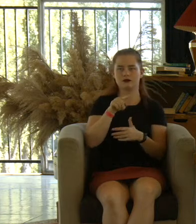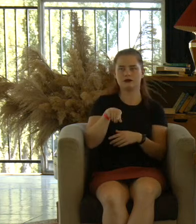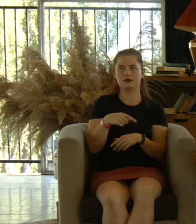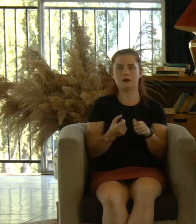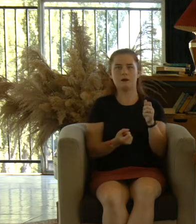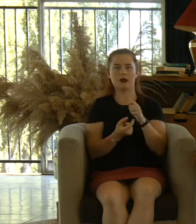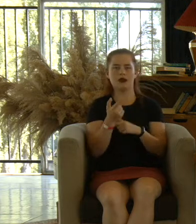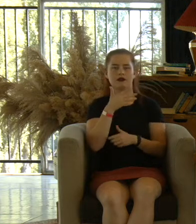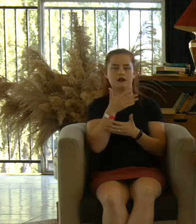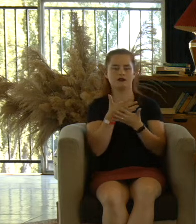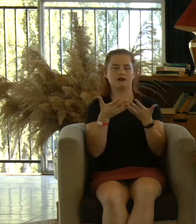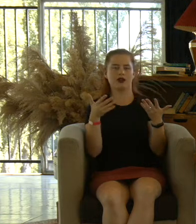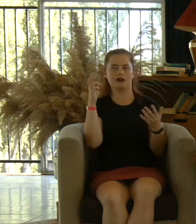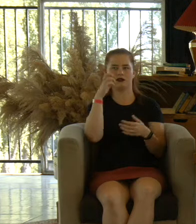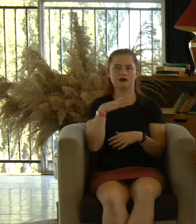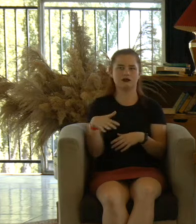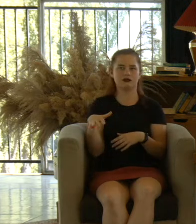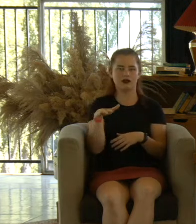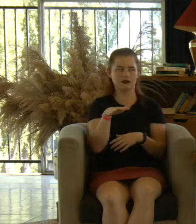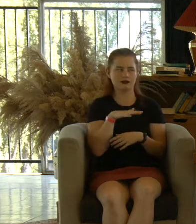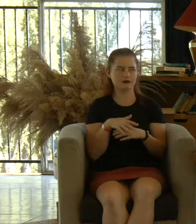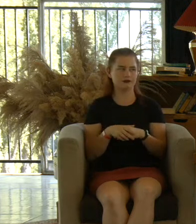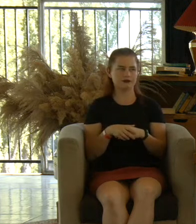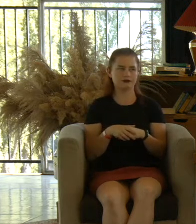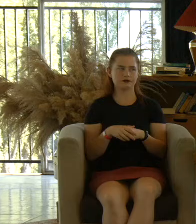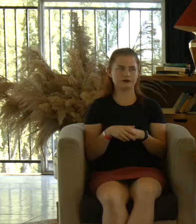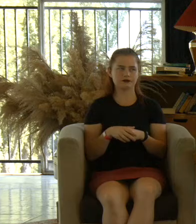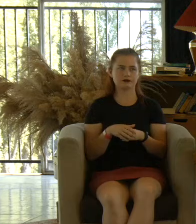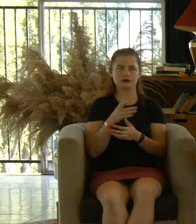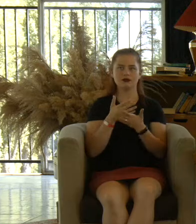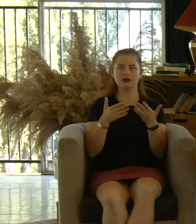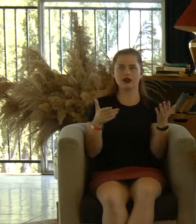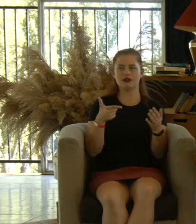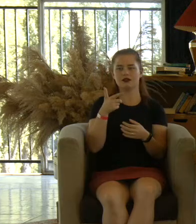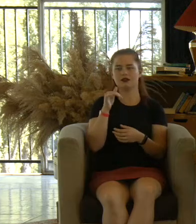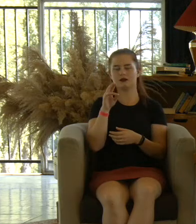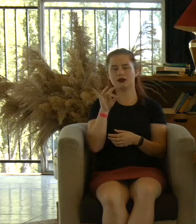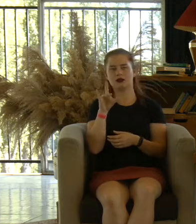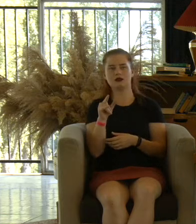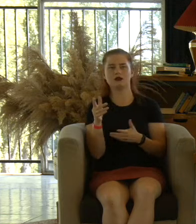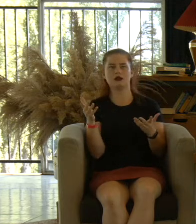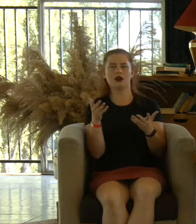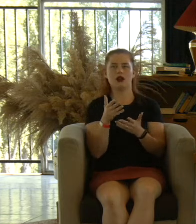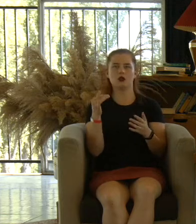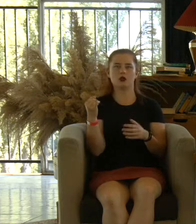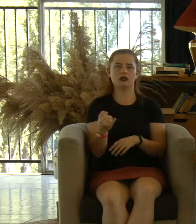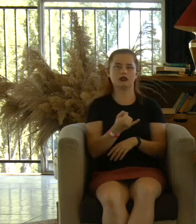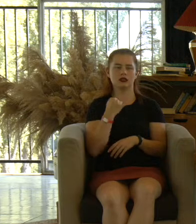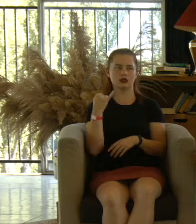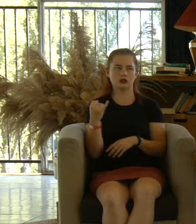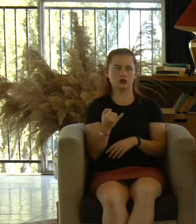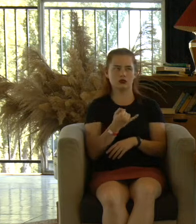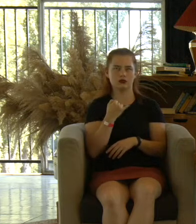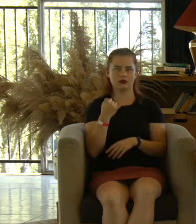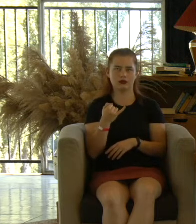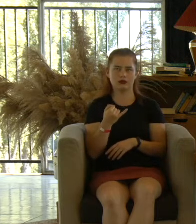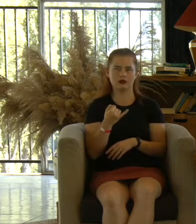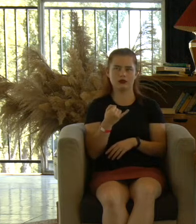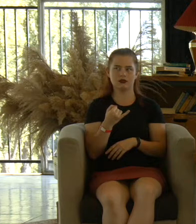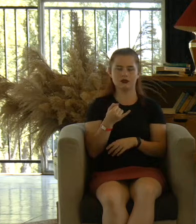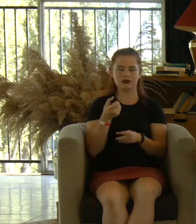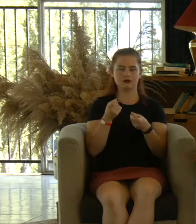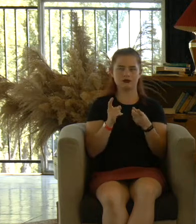разных странах мира, колесо качнулось в другую сторону, всякие хипстеры, которые интересуются крафтовым производством.